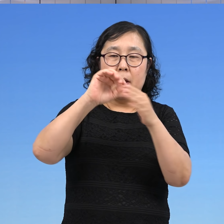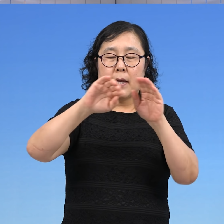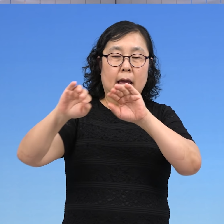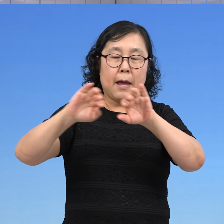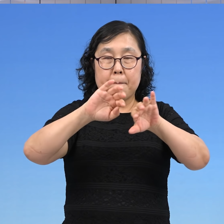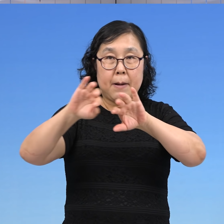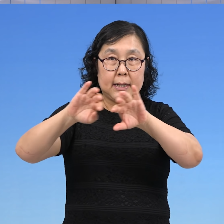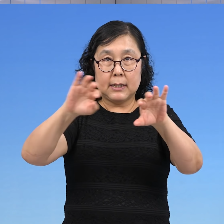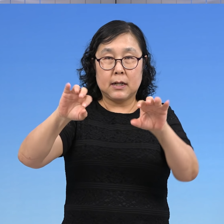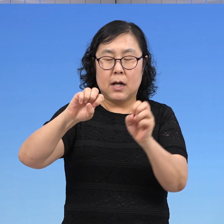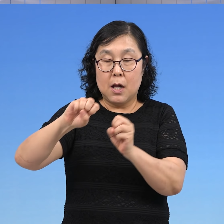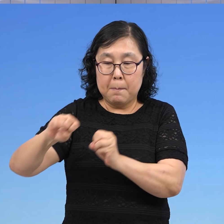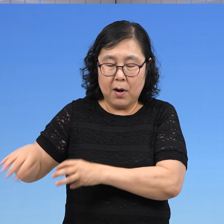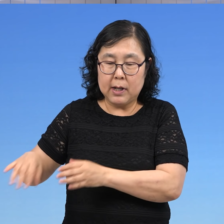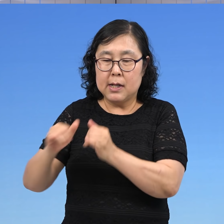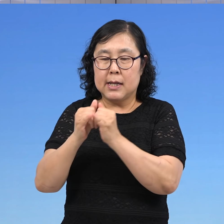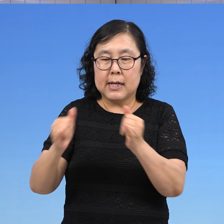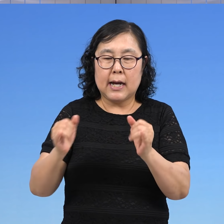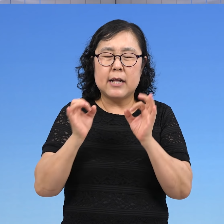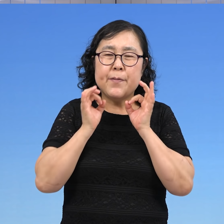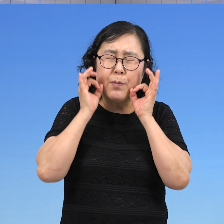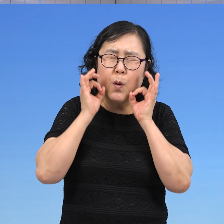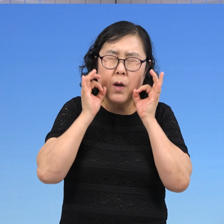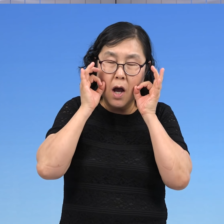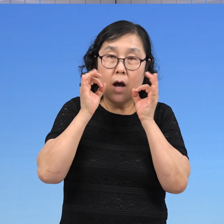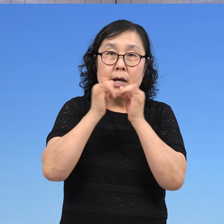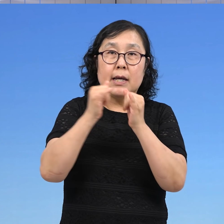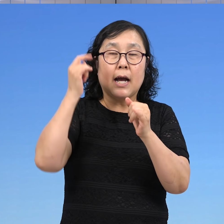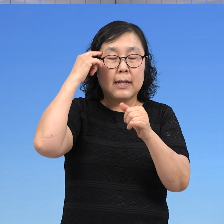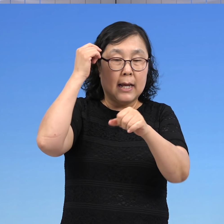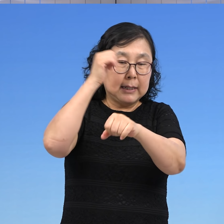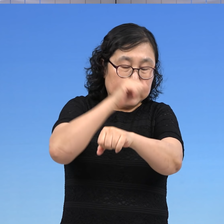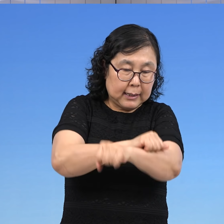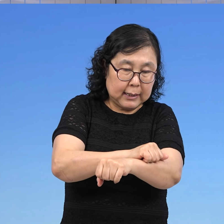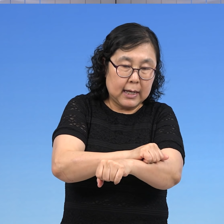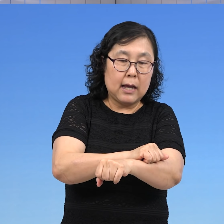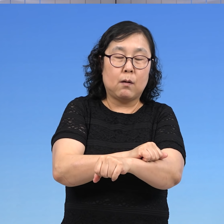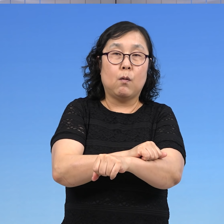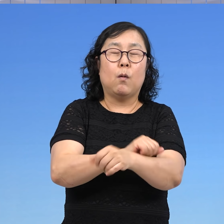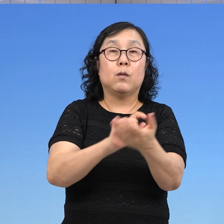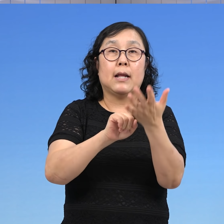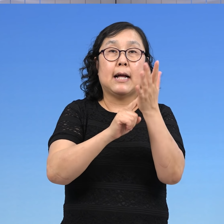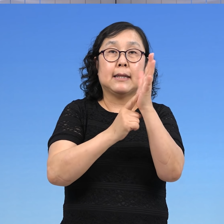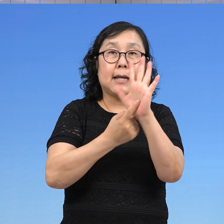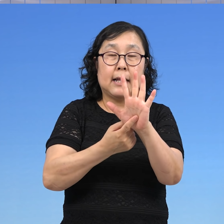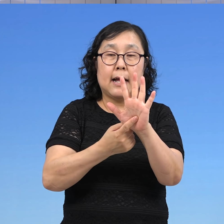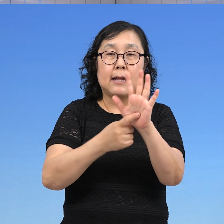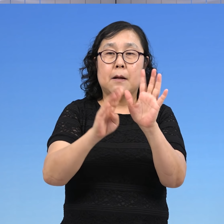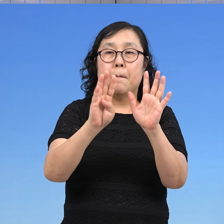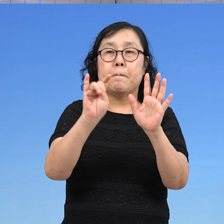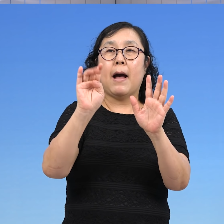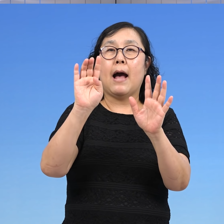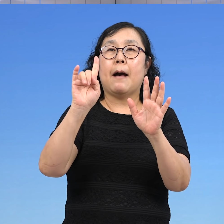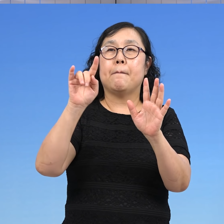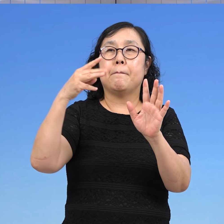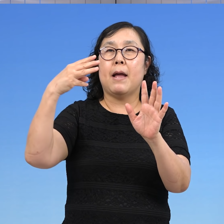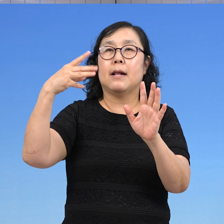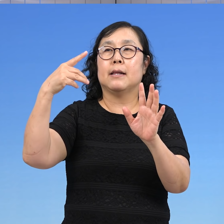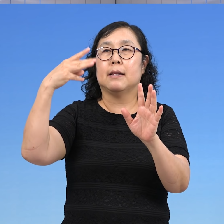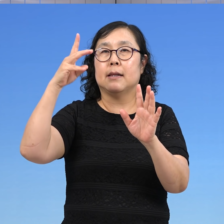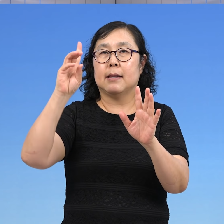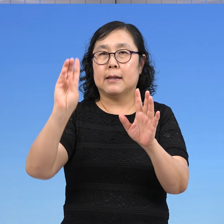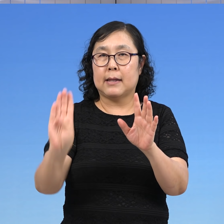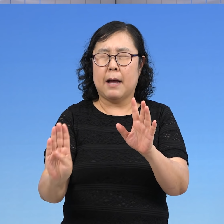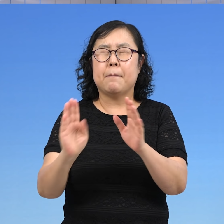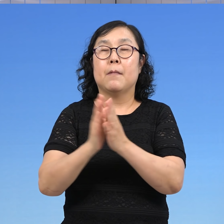개입 하심을 배제한 인간의 노력 인간의 지혜로 상징되는 그 바벨탑 사건이 어떻게 끝나는 야구 요